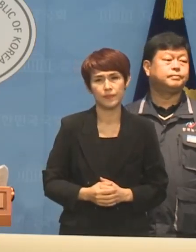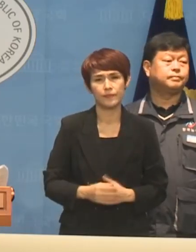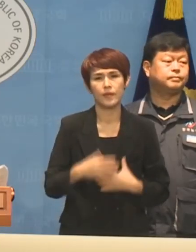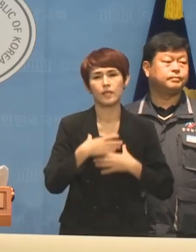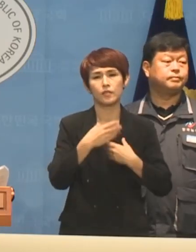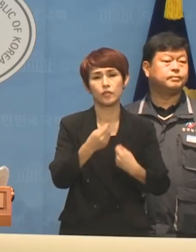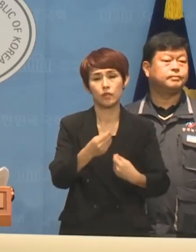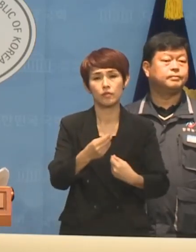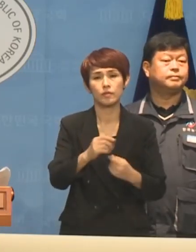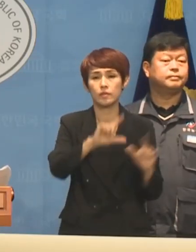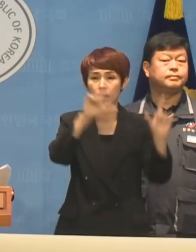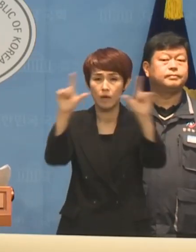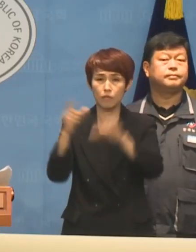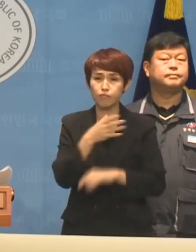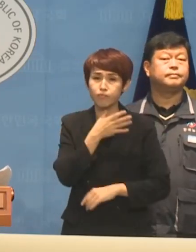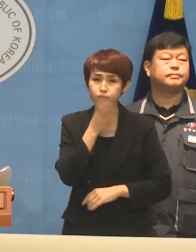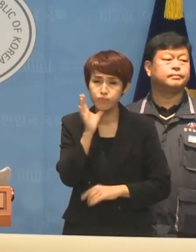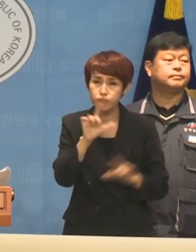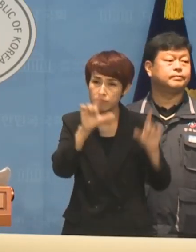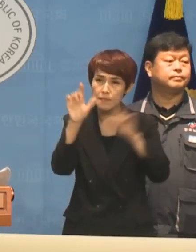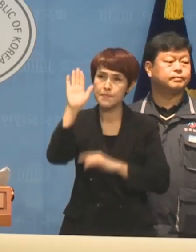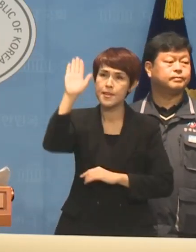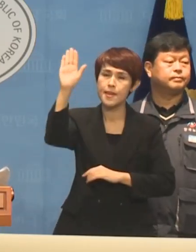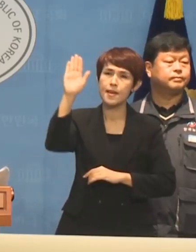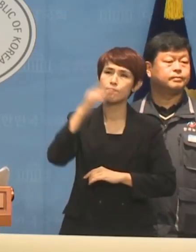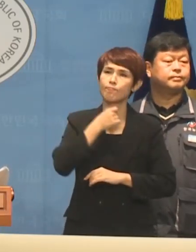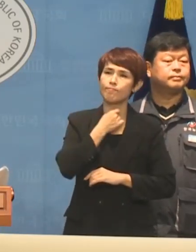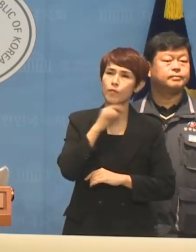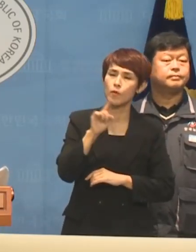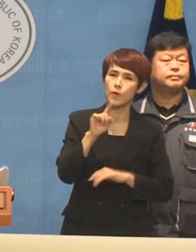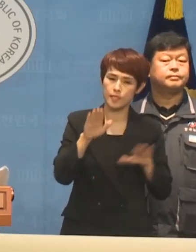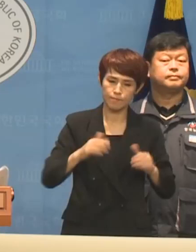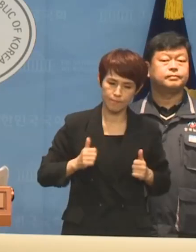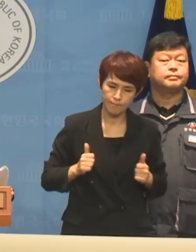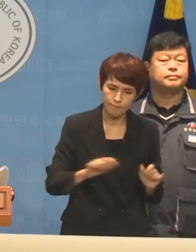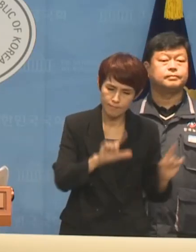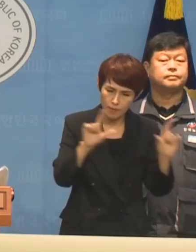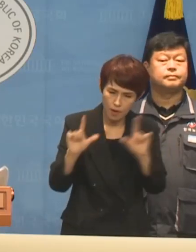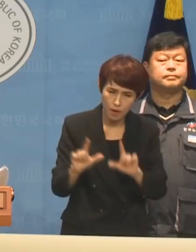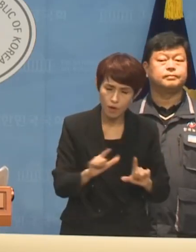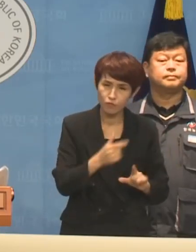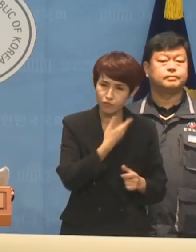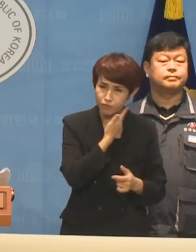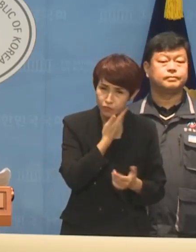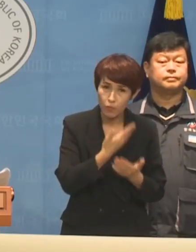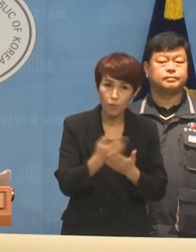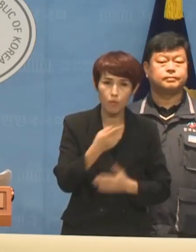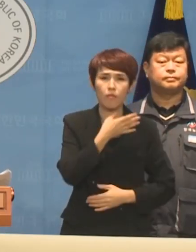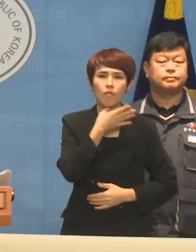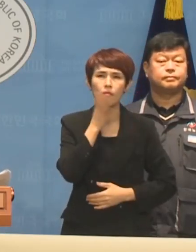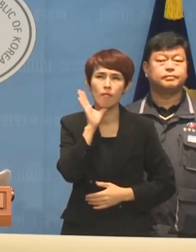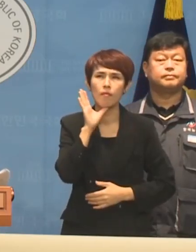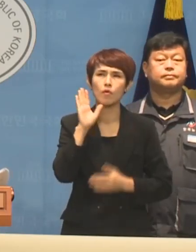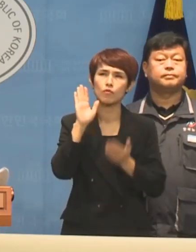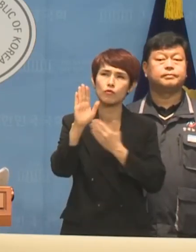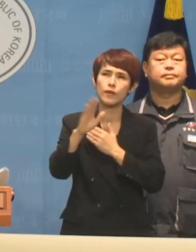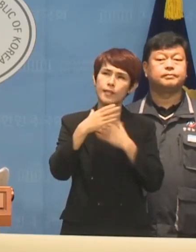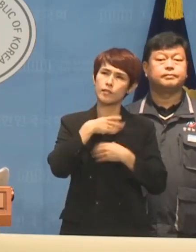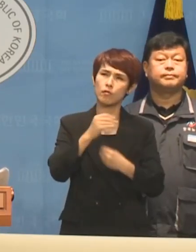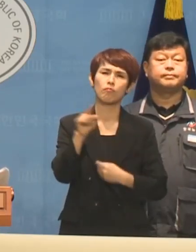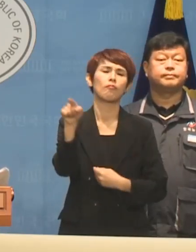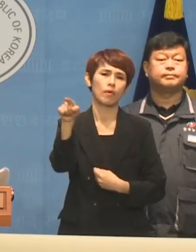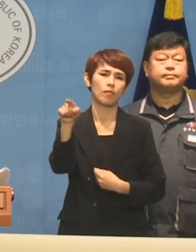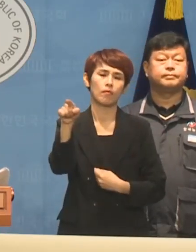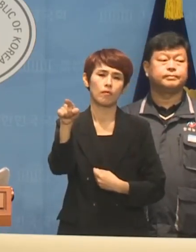안정된 노후는 미래를 설계하고 또 현재에 충실할 수 있는 조건이기 때문입니다.